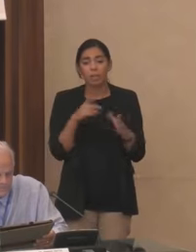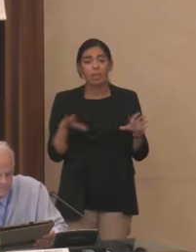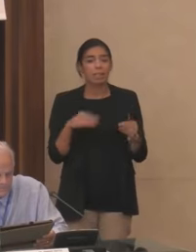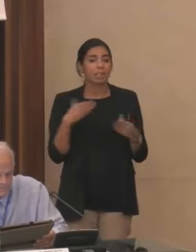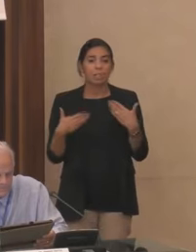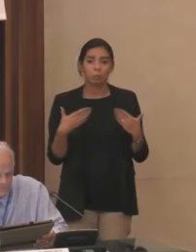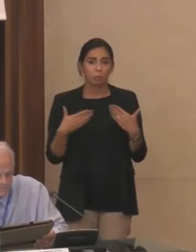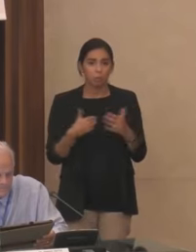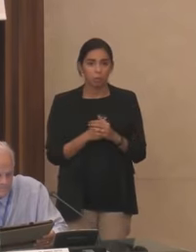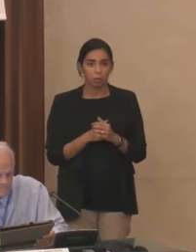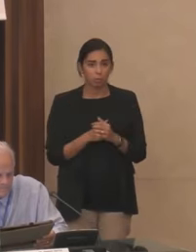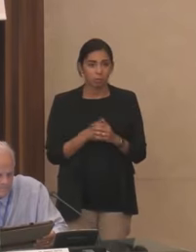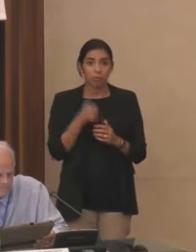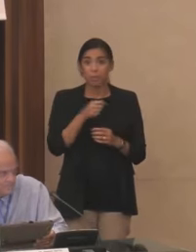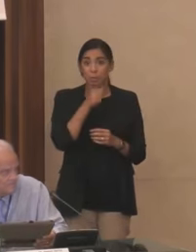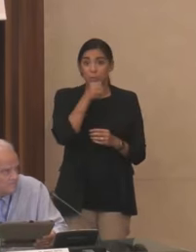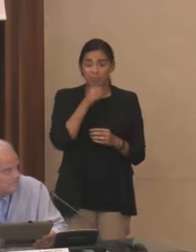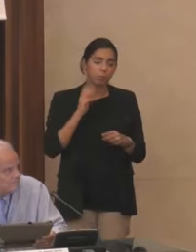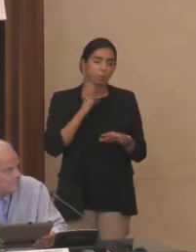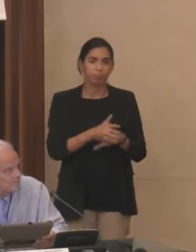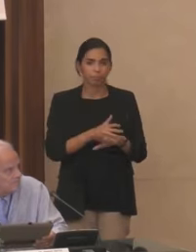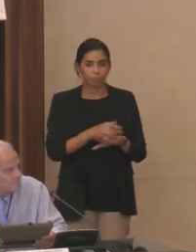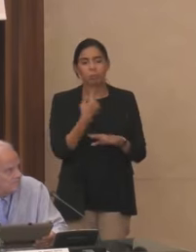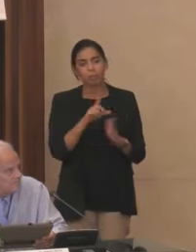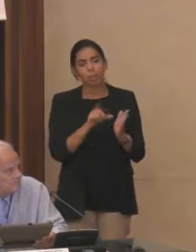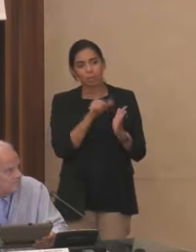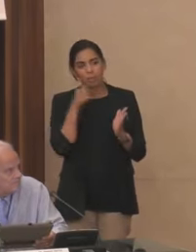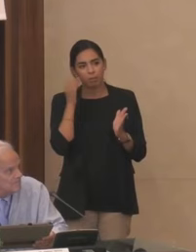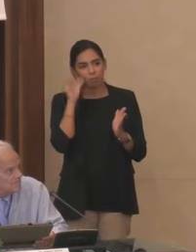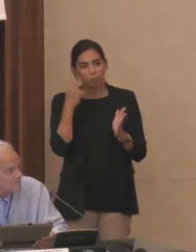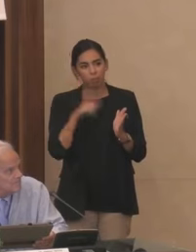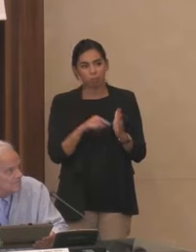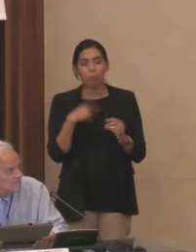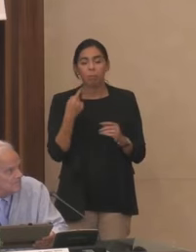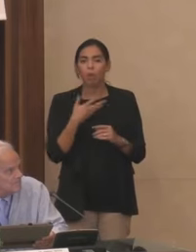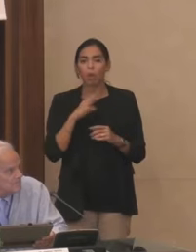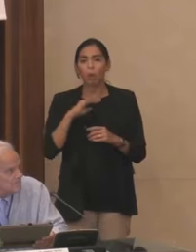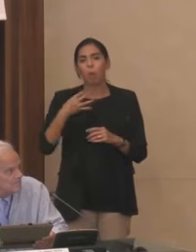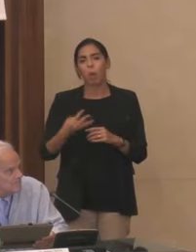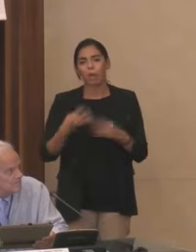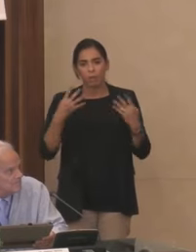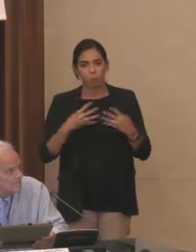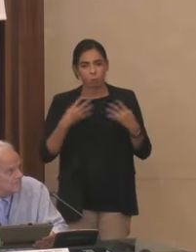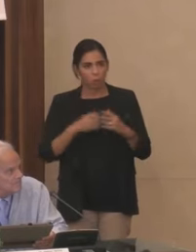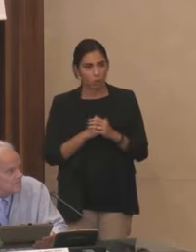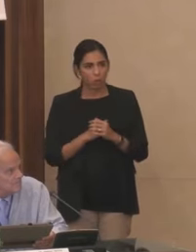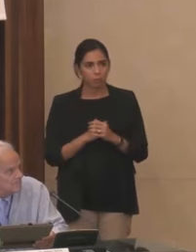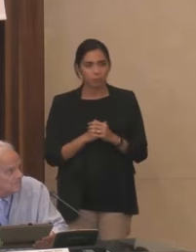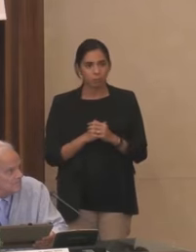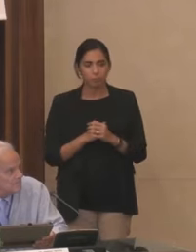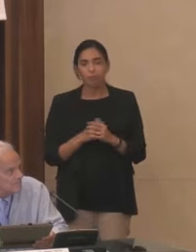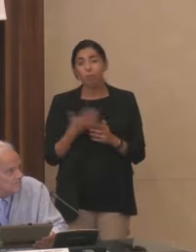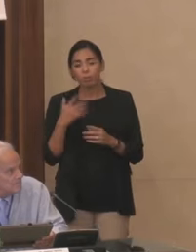subito, immediatamente, al primo sintomo. E quest'app servirà a questo. E poi c'è una quarta funzione dell'app, che